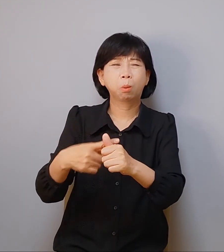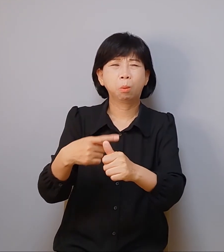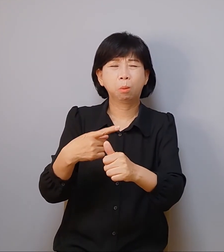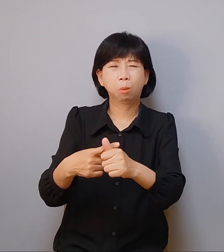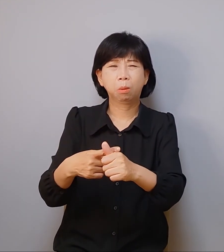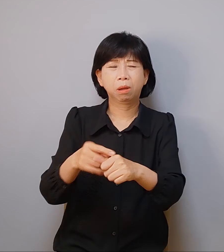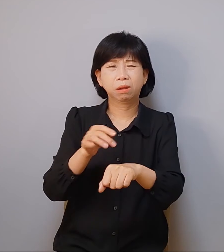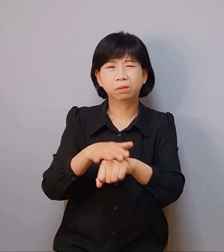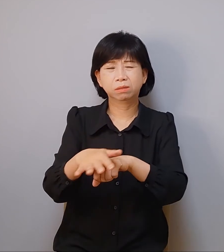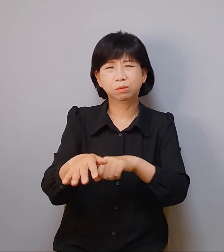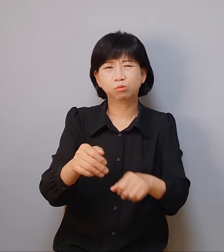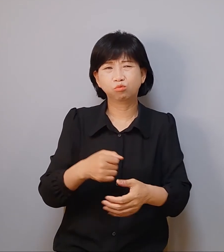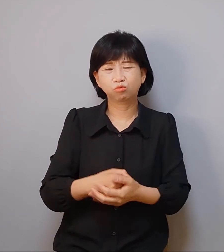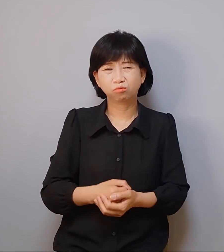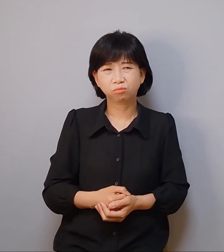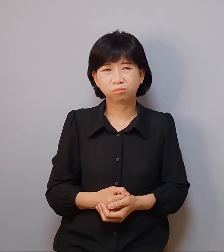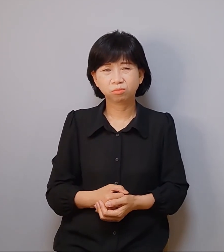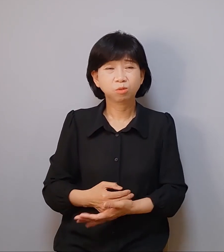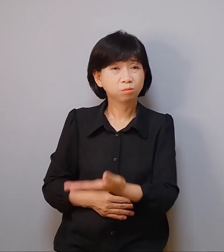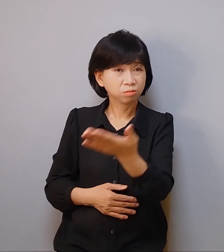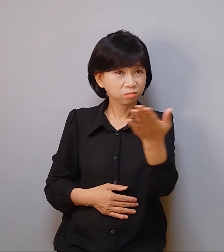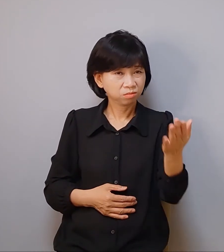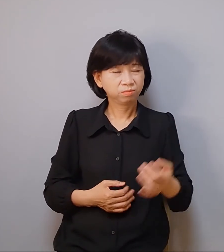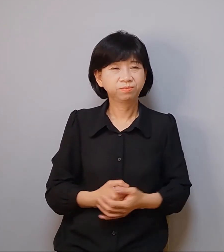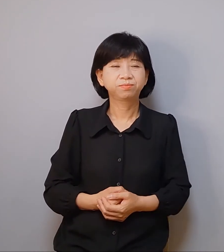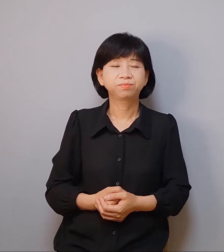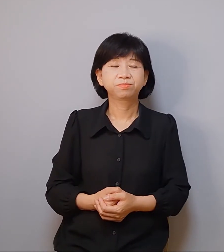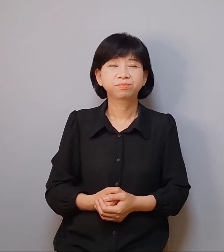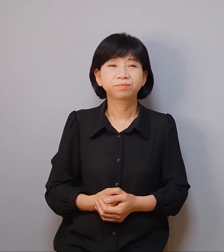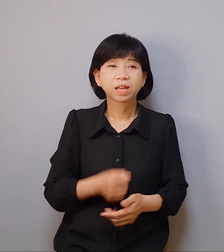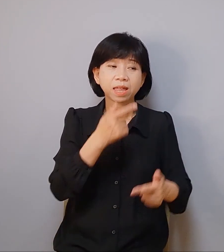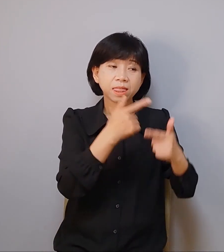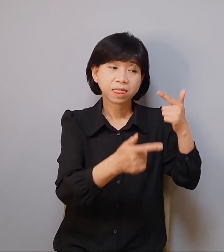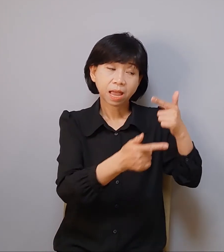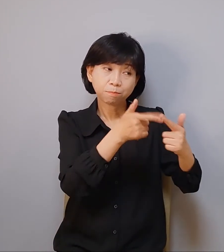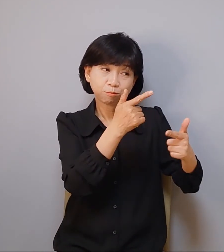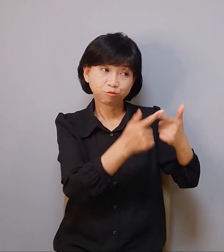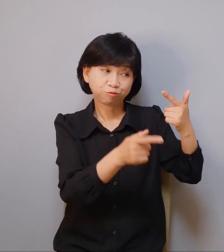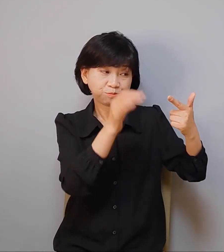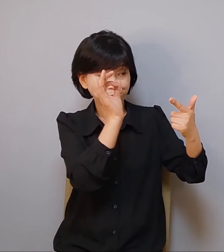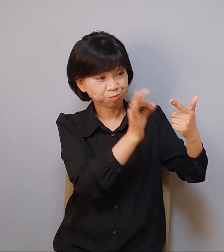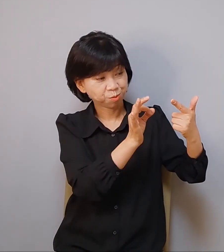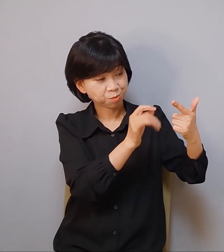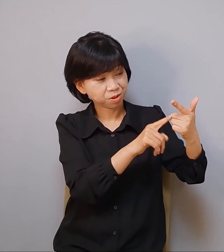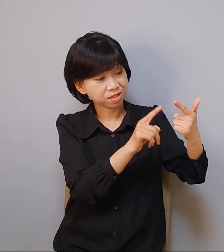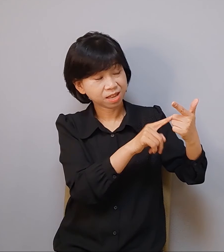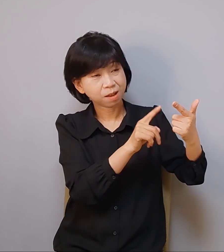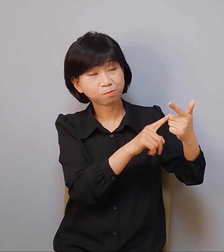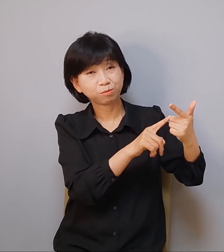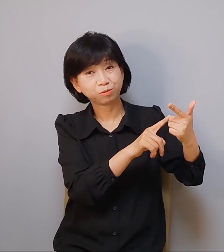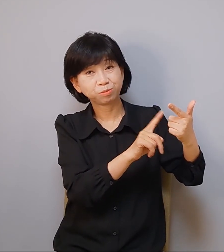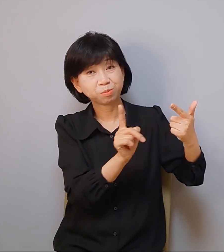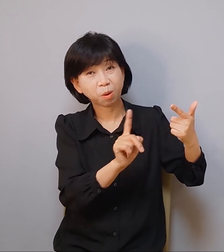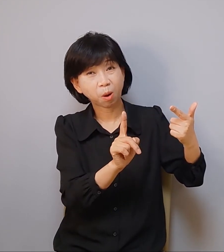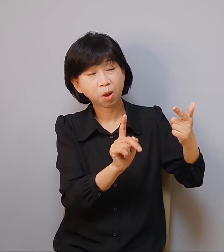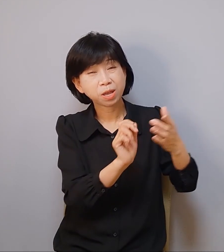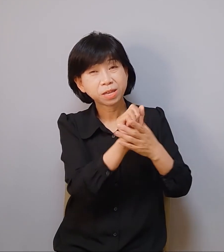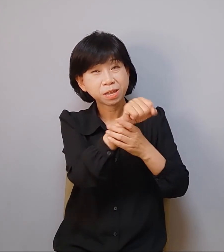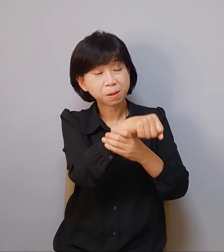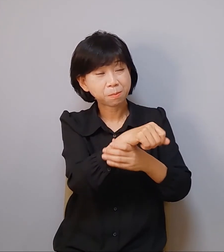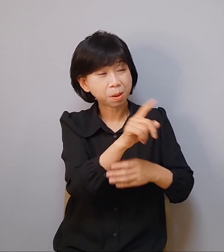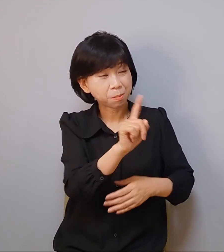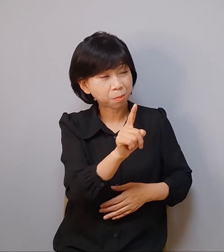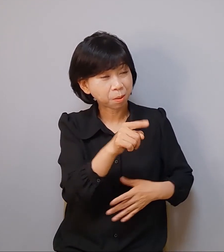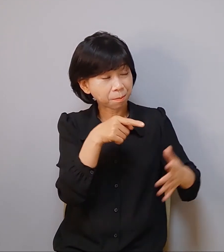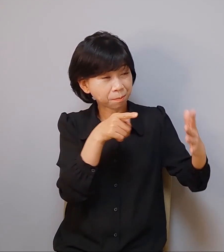과일이 열릴지 잘 모릅니다. 하지만 수확기가 되면 그 열매로 어떤 나무인지 분명히